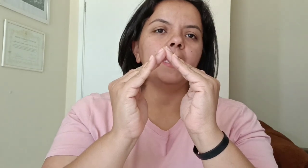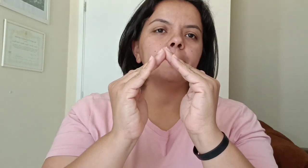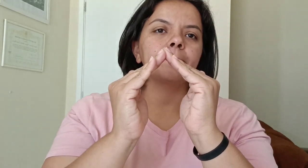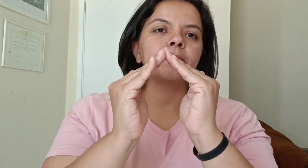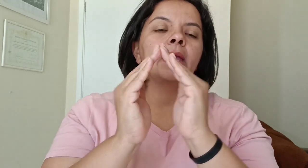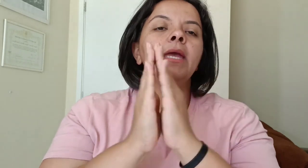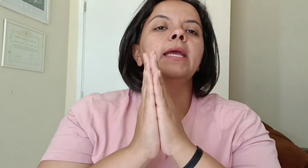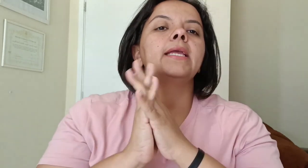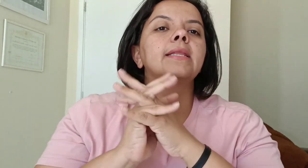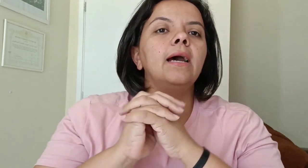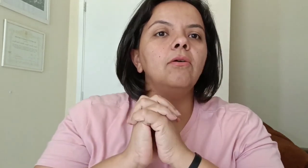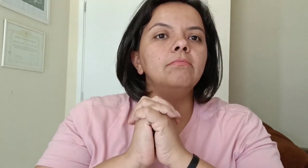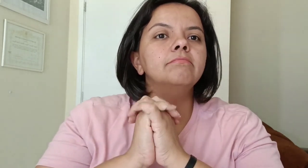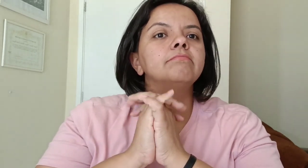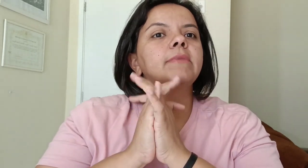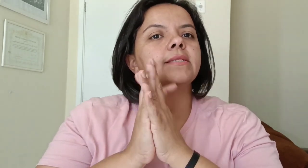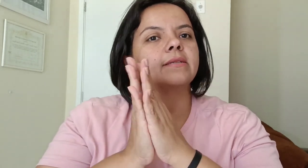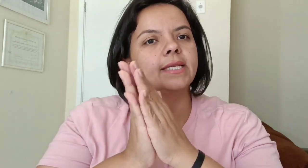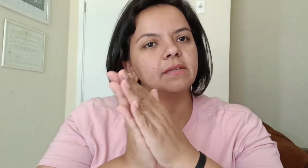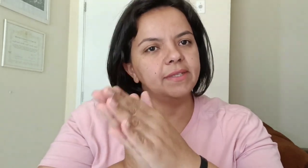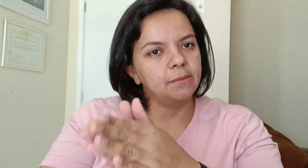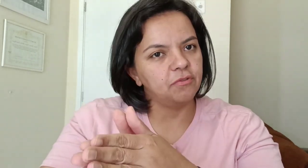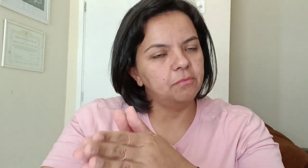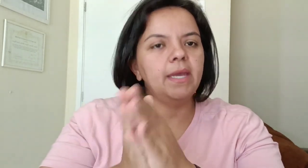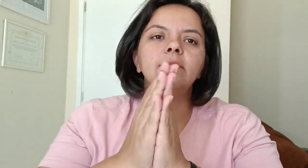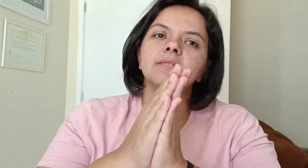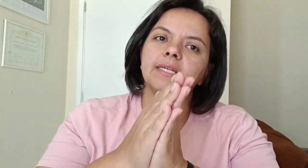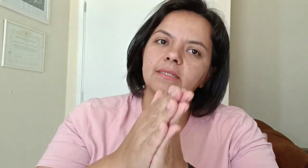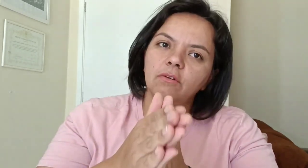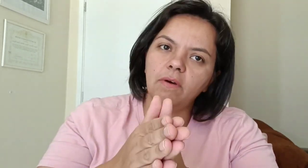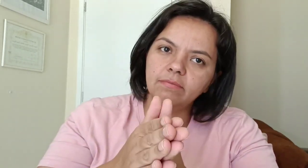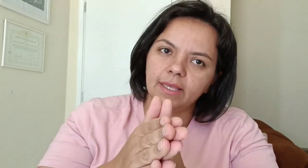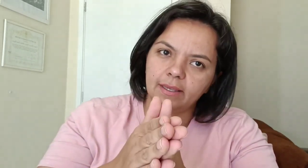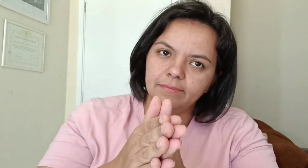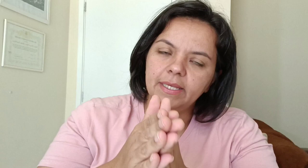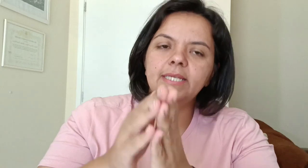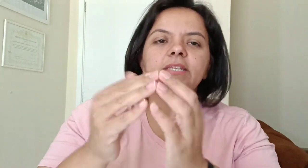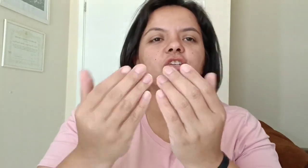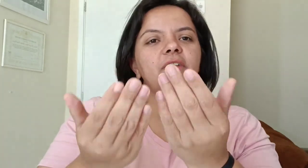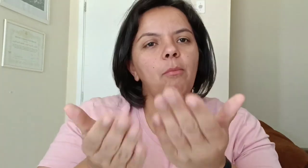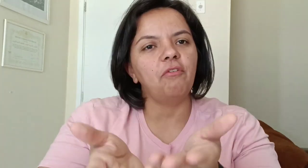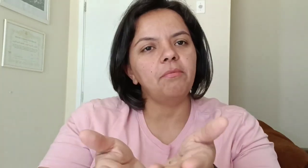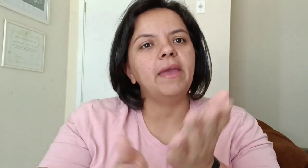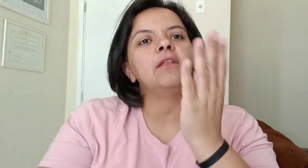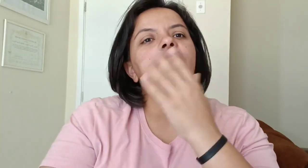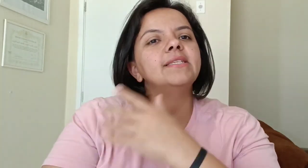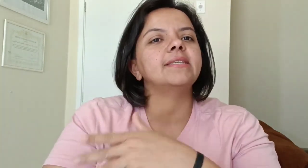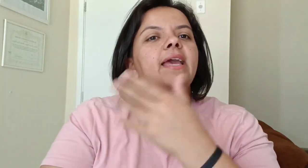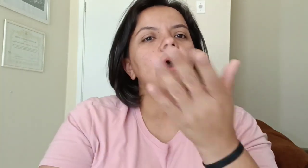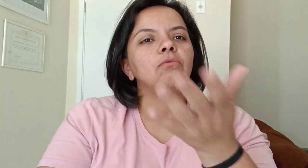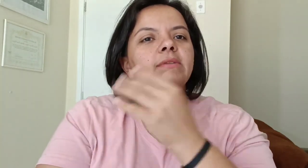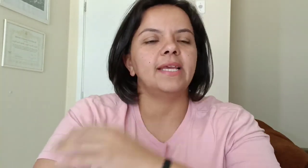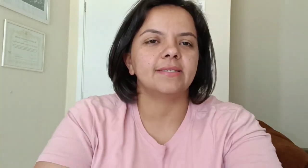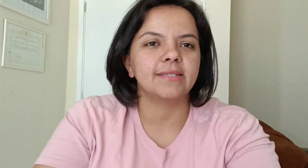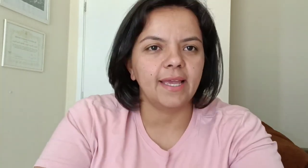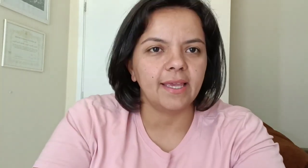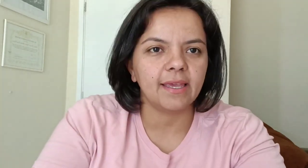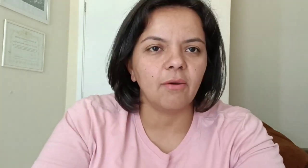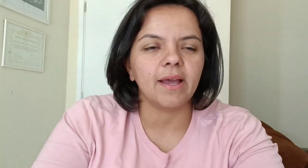Ok? Então, tem sinais que vai ter movimento, sinais que não vão ter. E se tiver movimento, vai ser algum desses aí que eu acabei